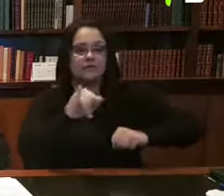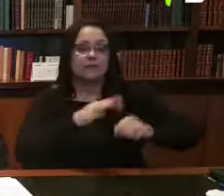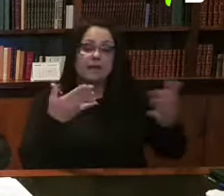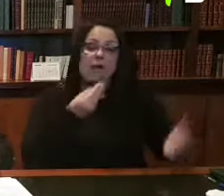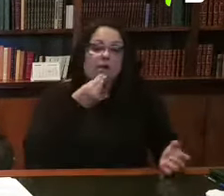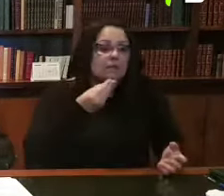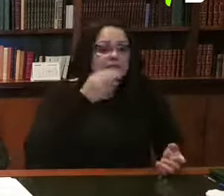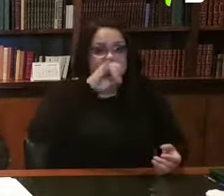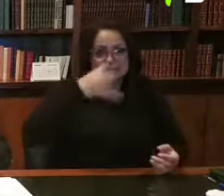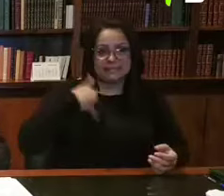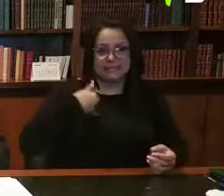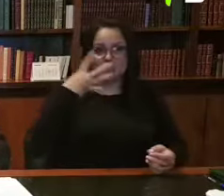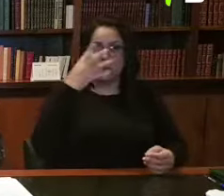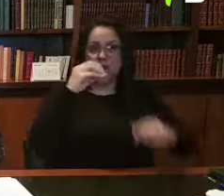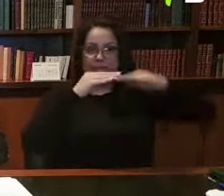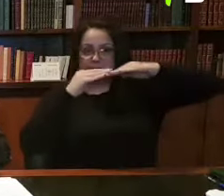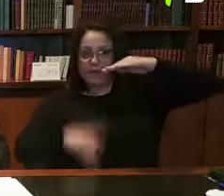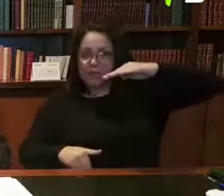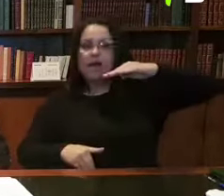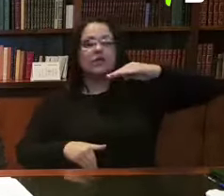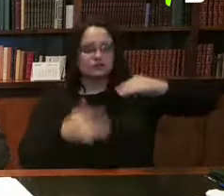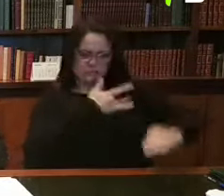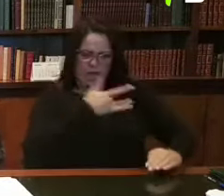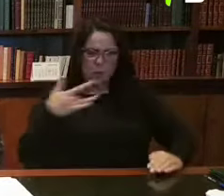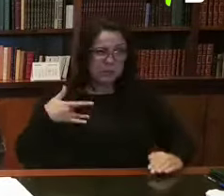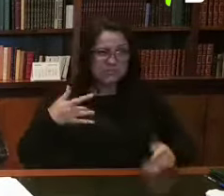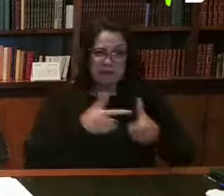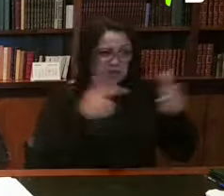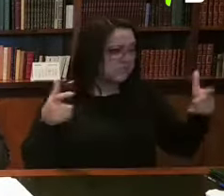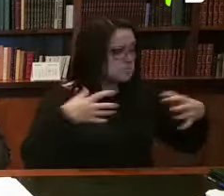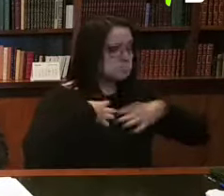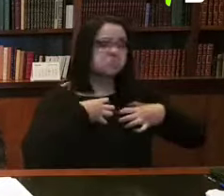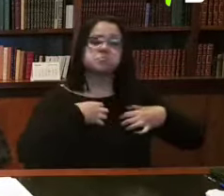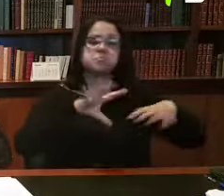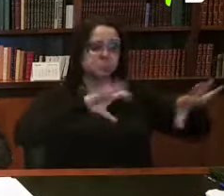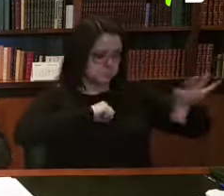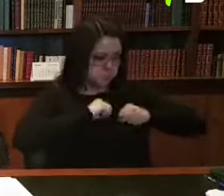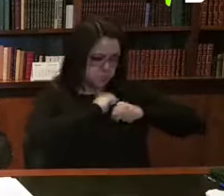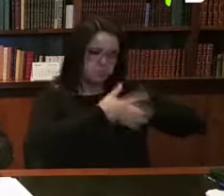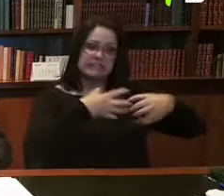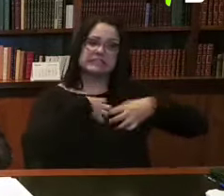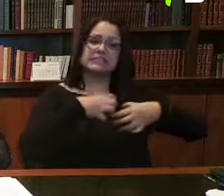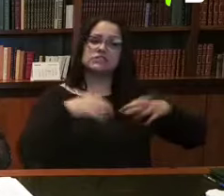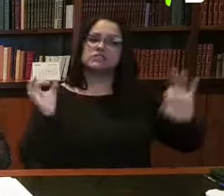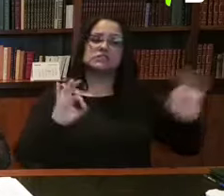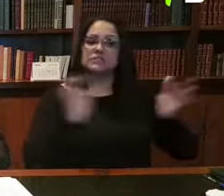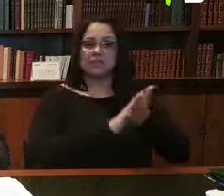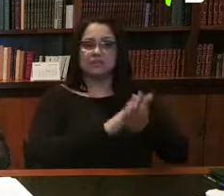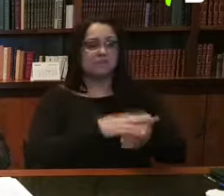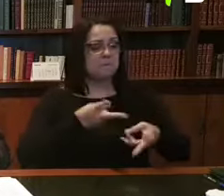for abaixo de 40 anos bem de saúde a grande maurinho não vai sentir absolutamente nada nem vai saber que foi